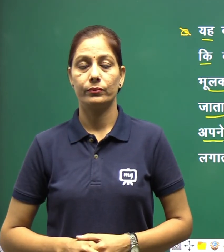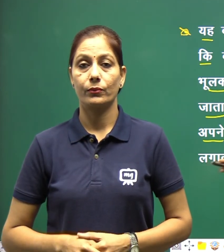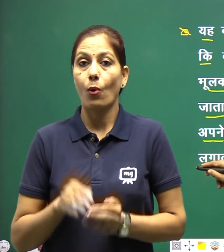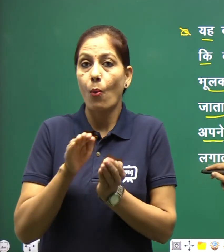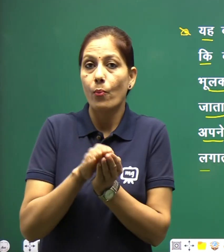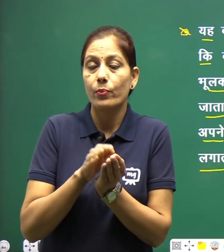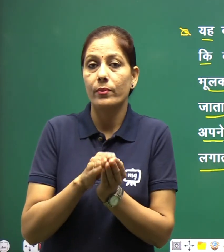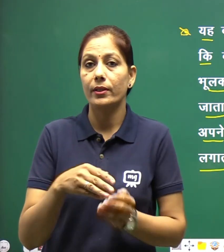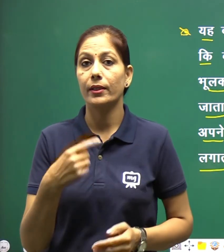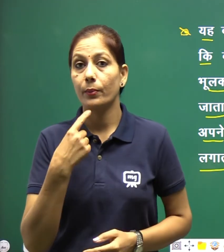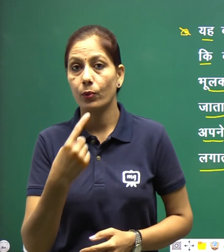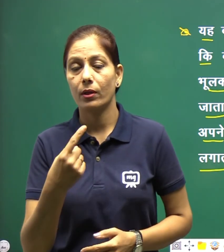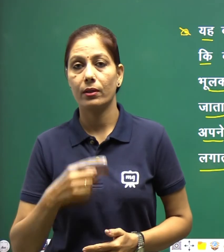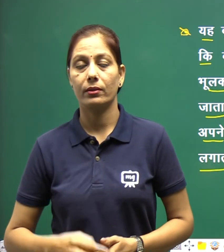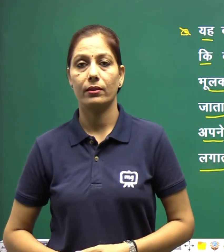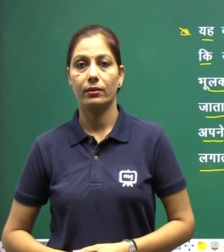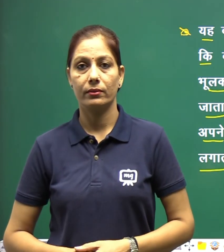बचाने की गुहार लगाता है।